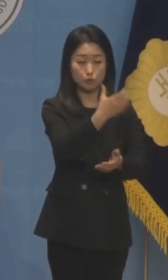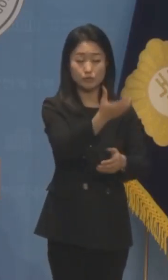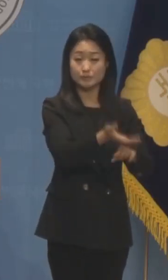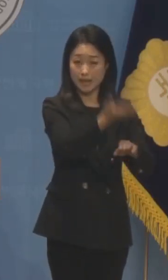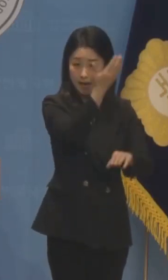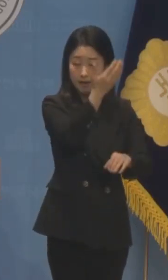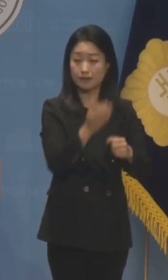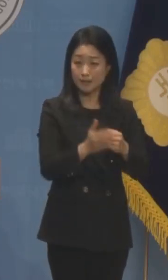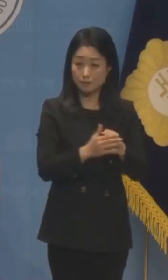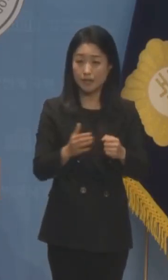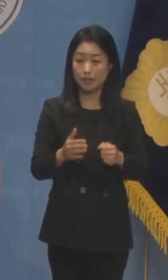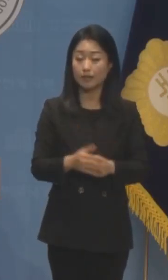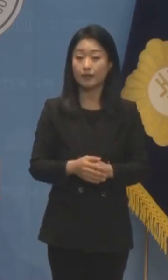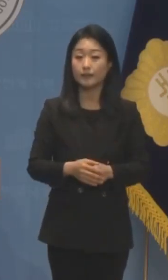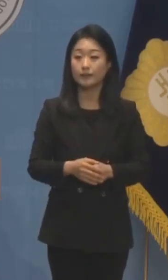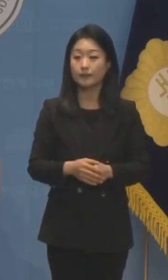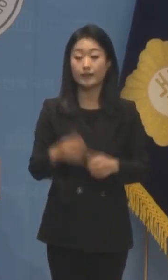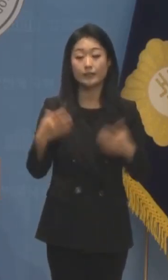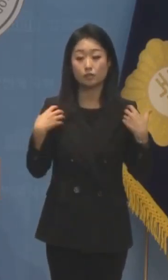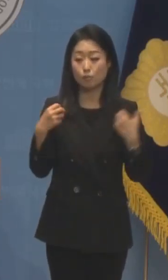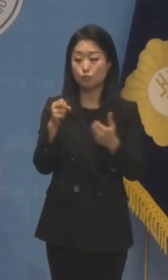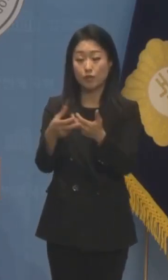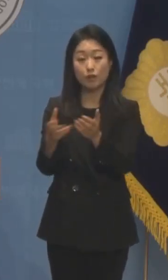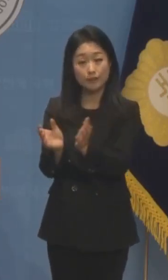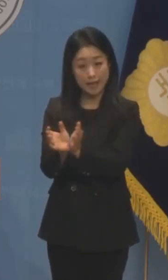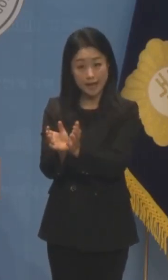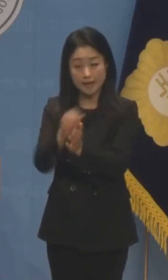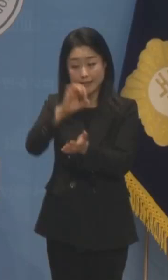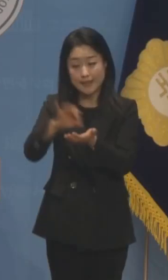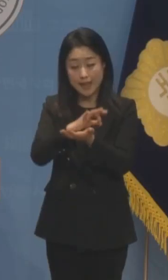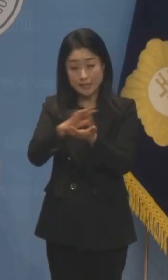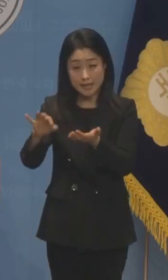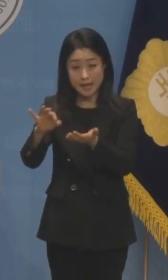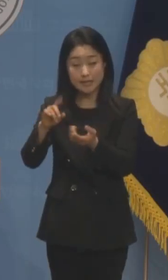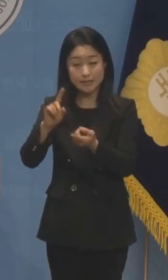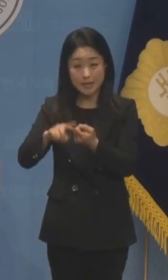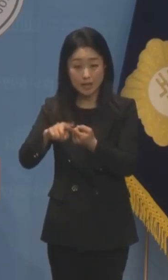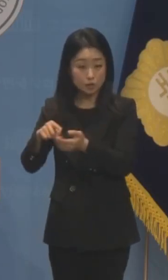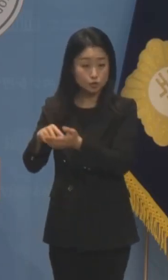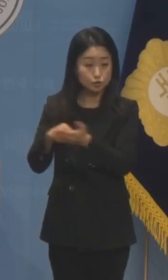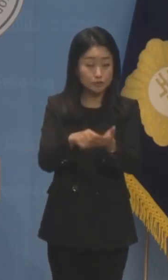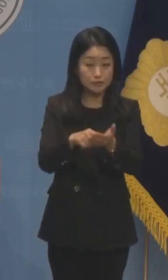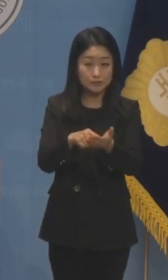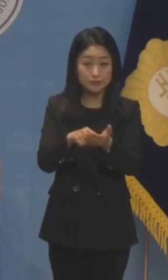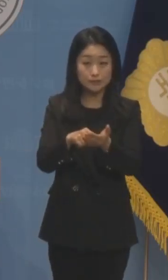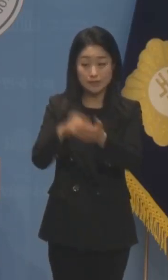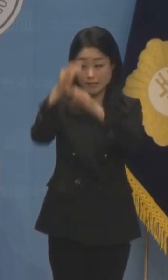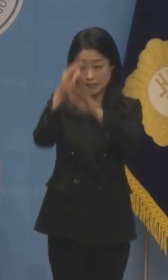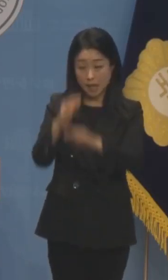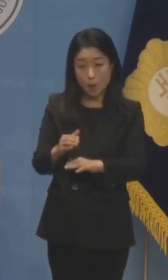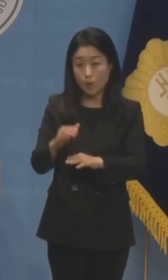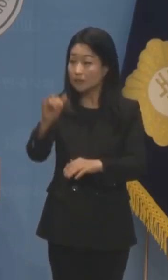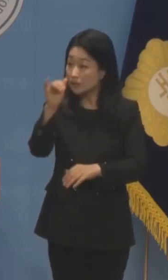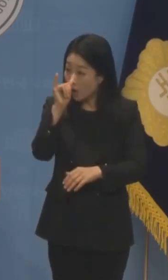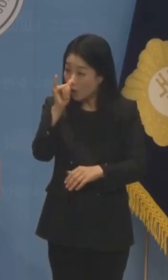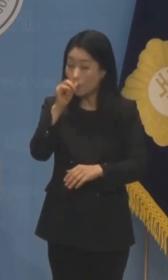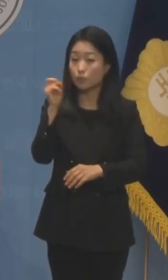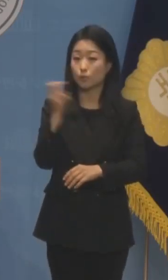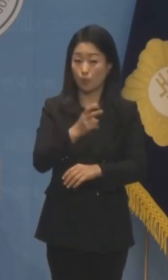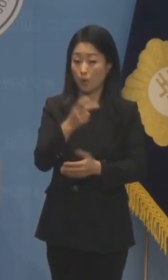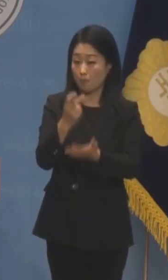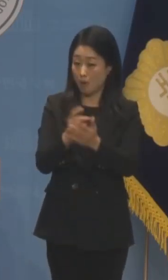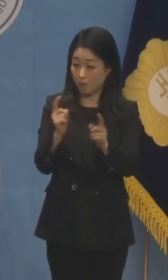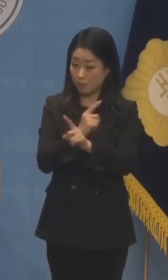넘으니 정부 여당이 예산을 통해 추진하고 싶은 국정과제가 있거나 관련